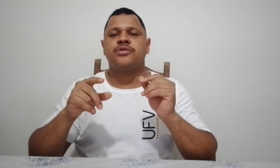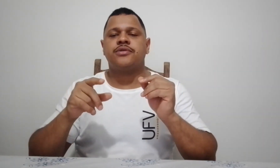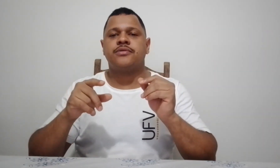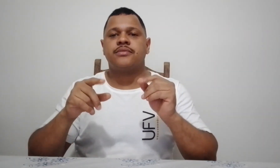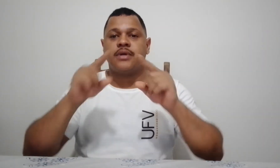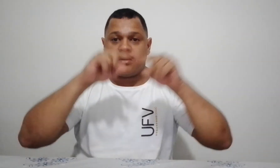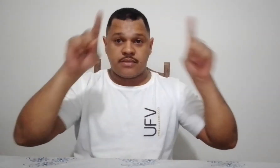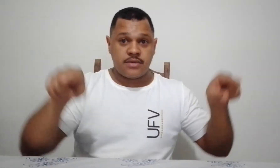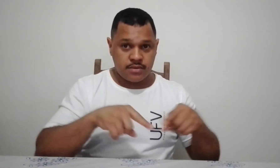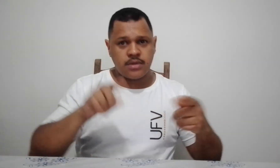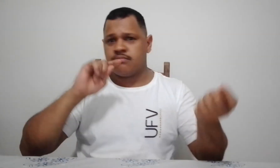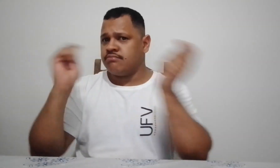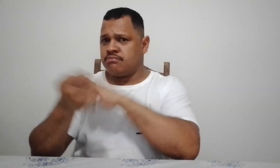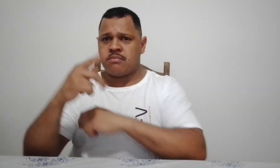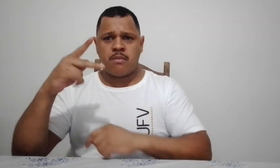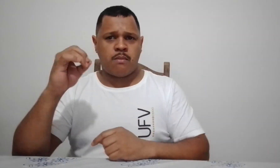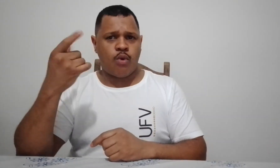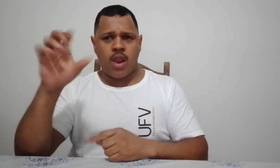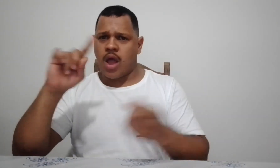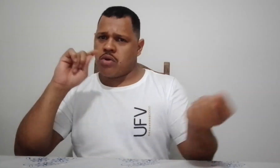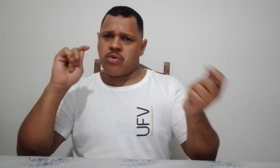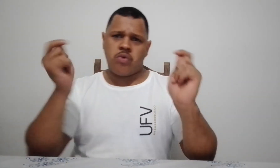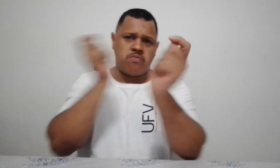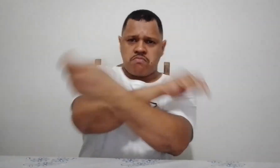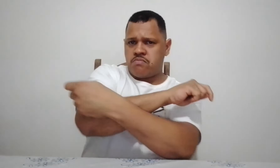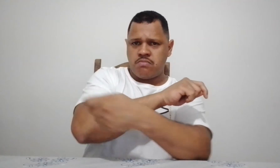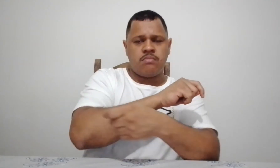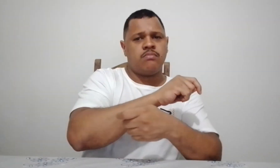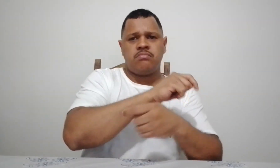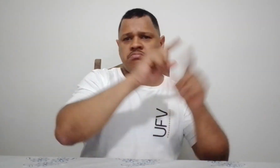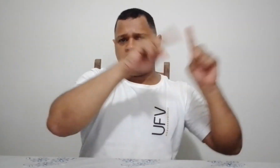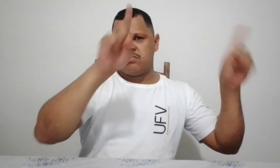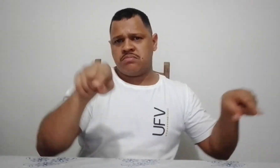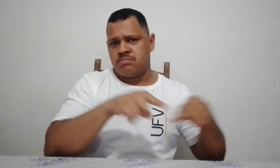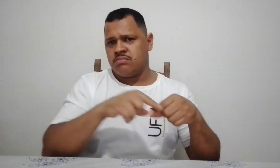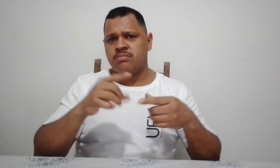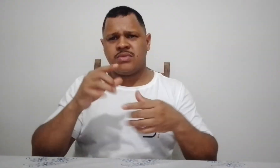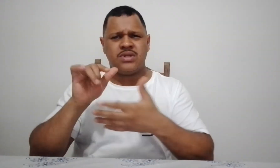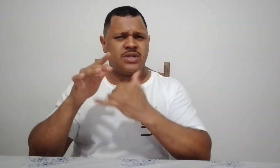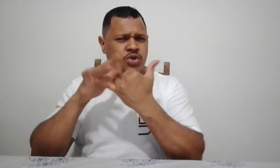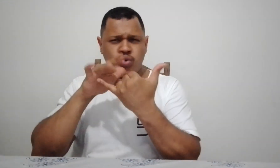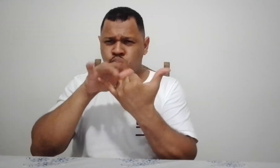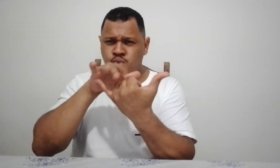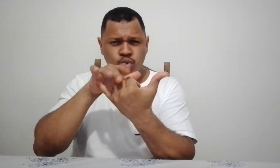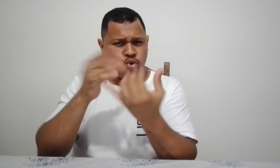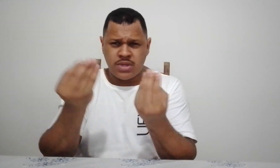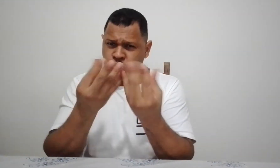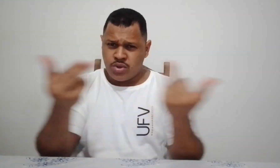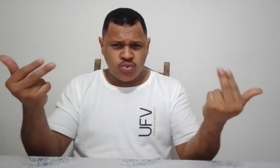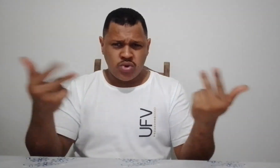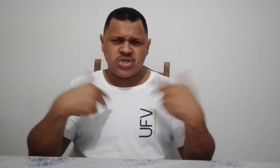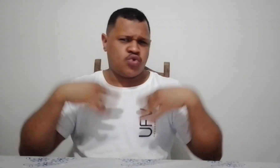representação polar e vice-versa. São vários vídeos no YouTube, tem várias dicas sobre isso, então não vou entrar em detalhes